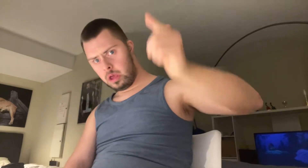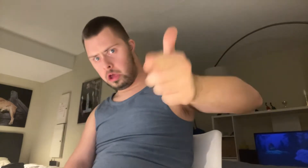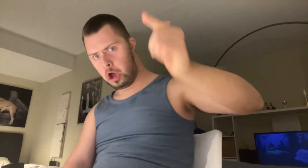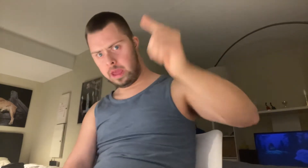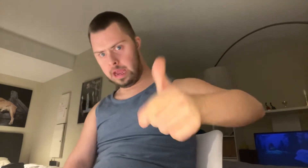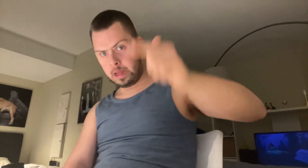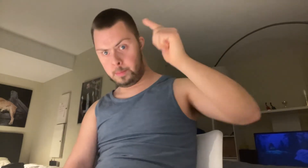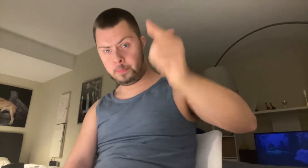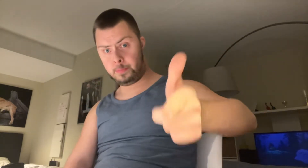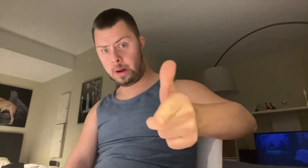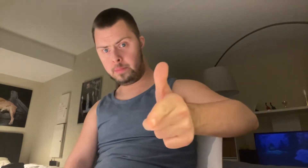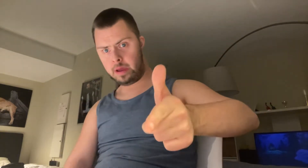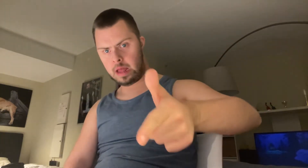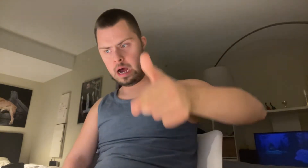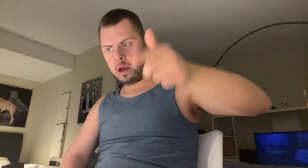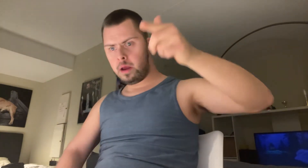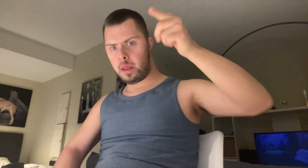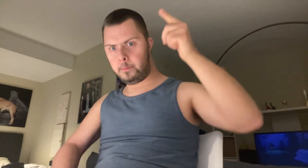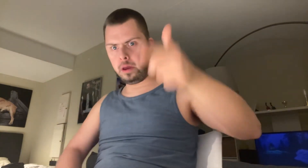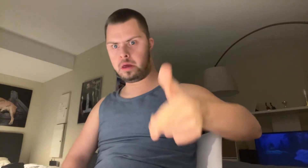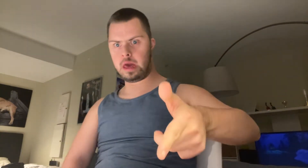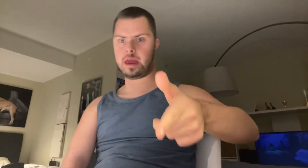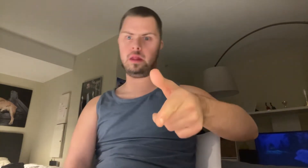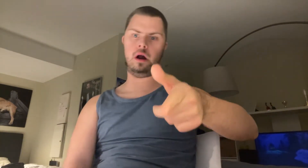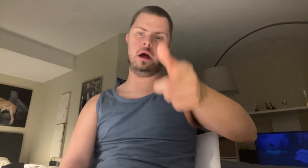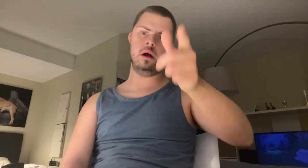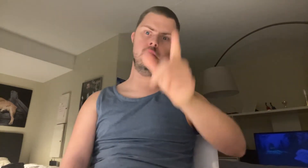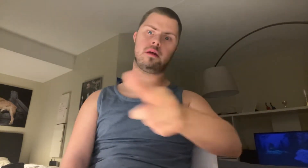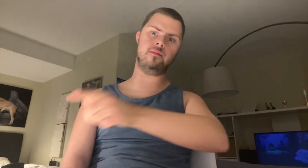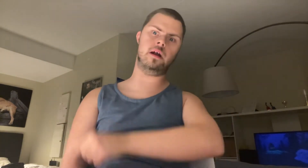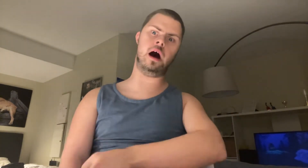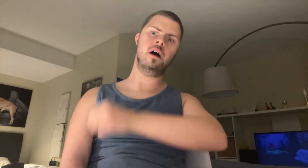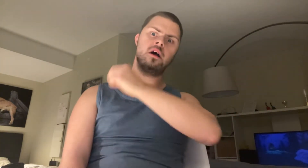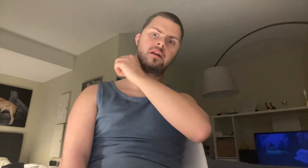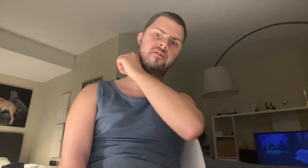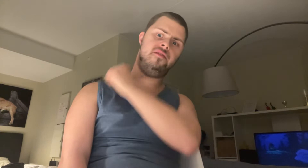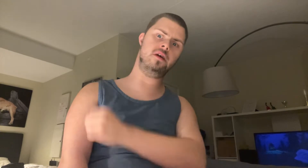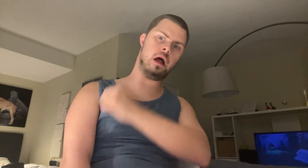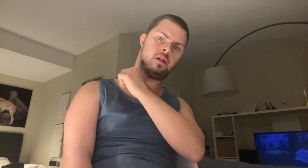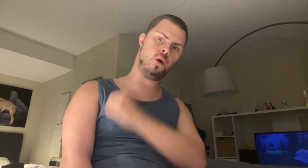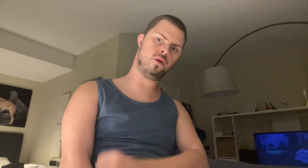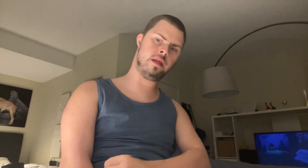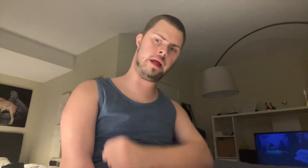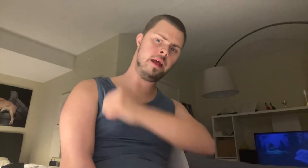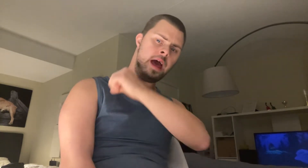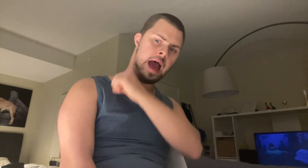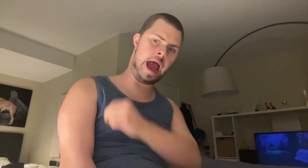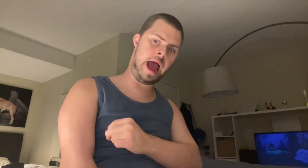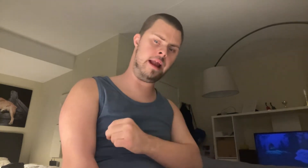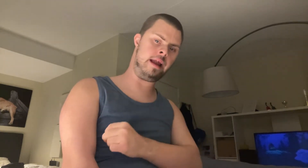Gör er premierar mycket kanal. Det ska vara 4000 eller...